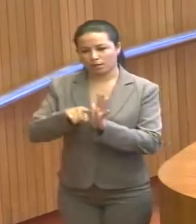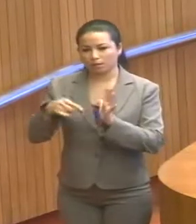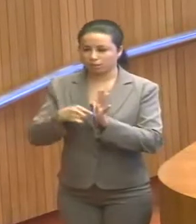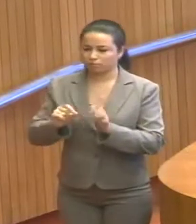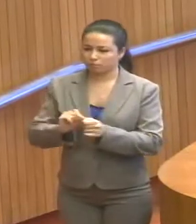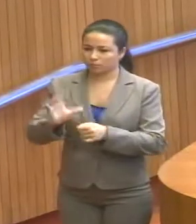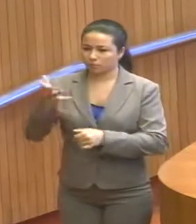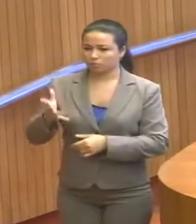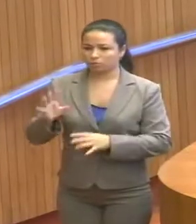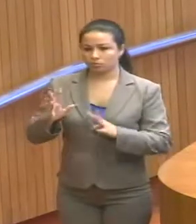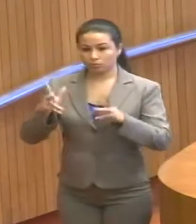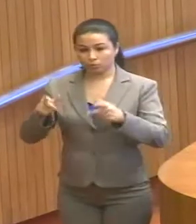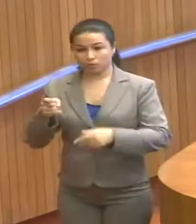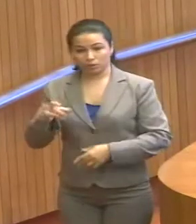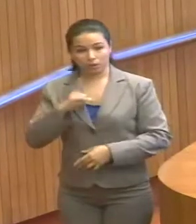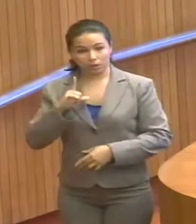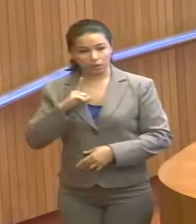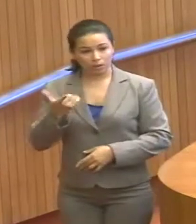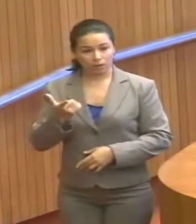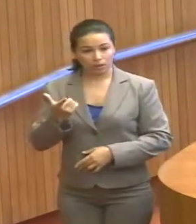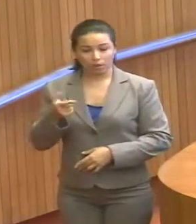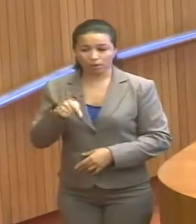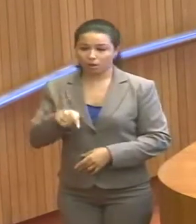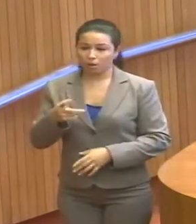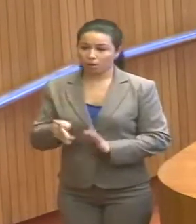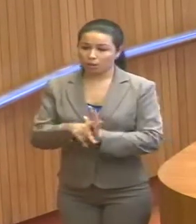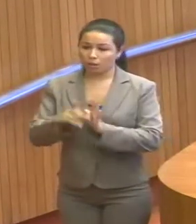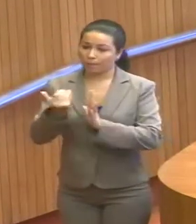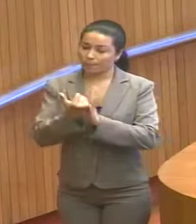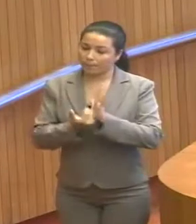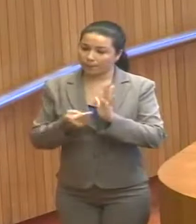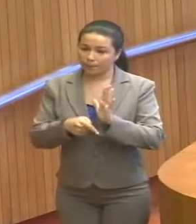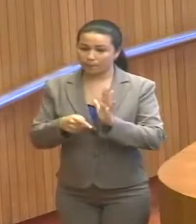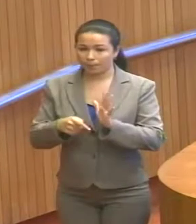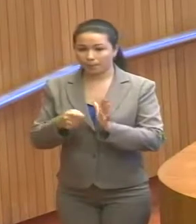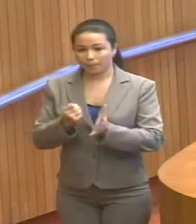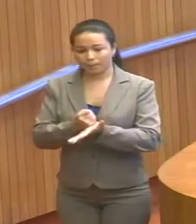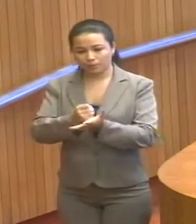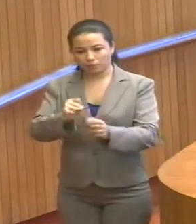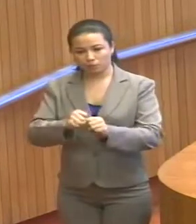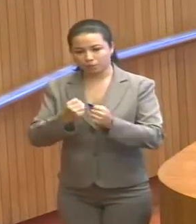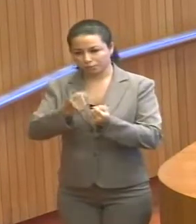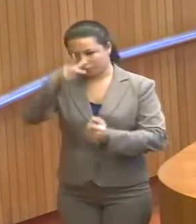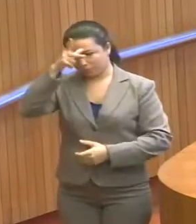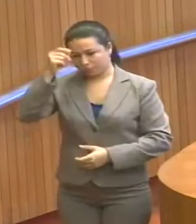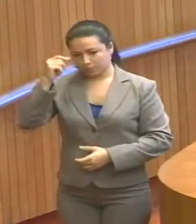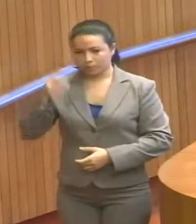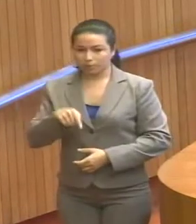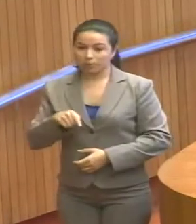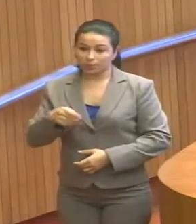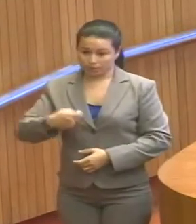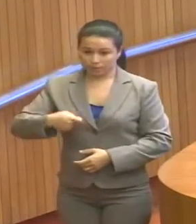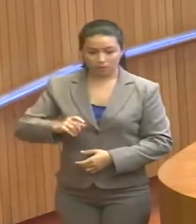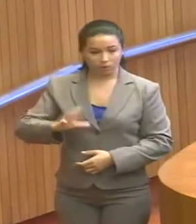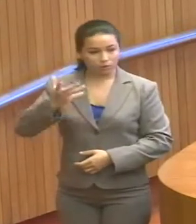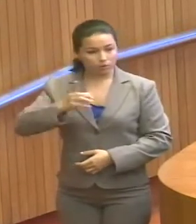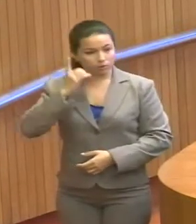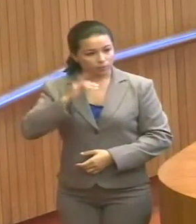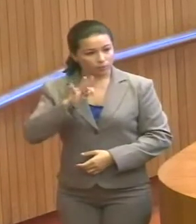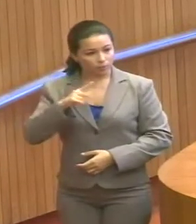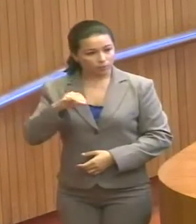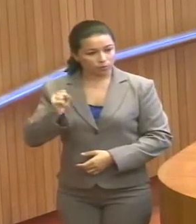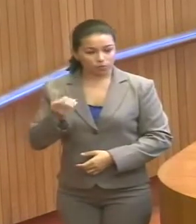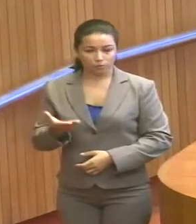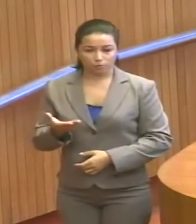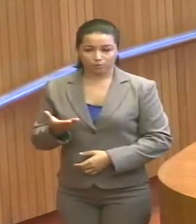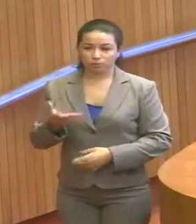todo. Se existe um programa de assistência social no município, ele precisa, de fato, acontecer e não está acontecendo, deputado Roberto